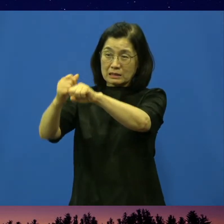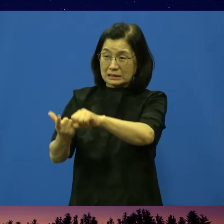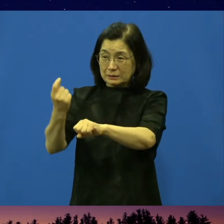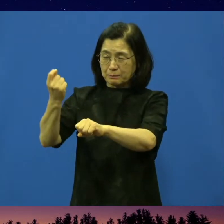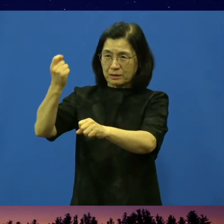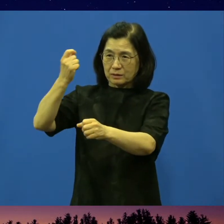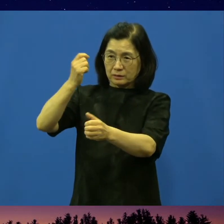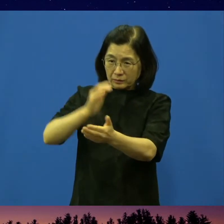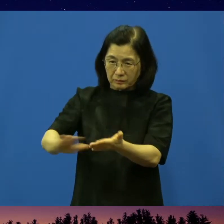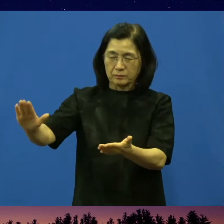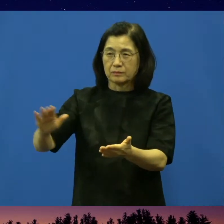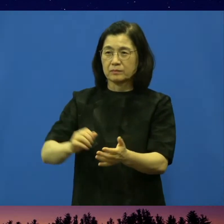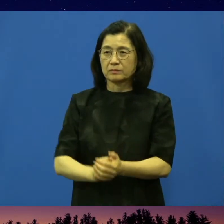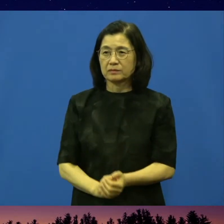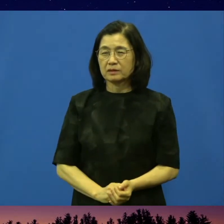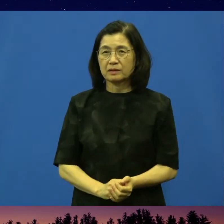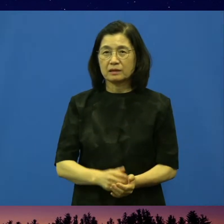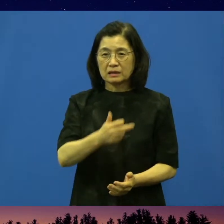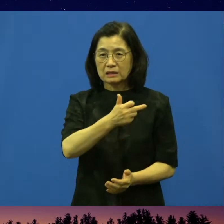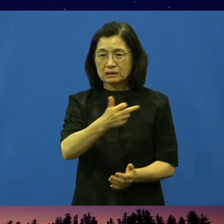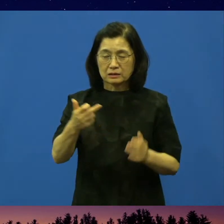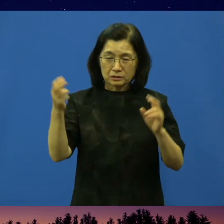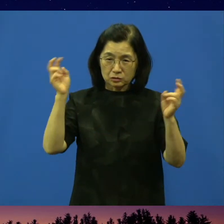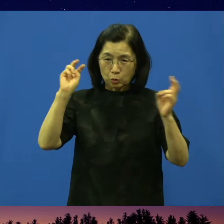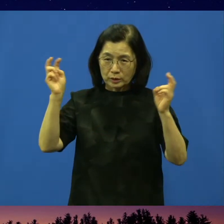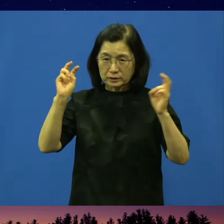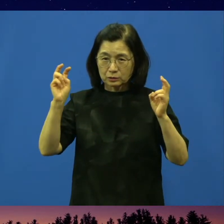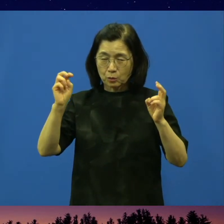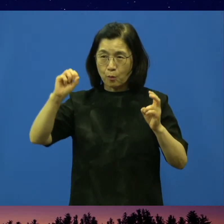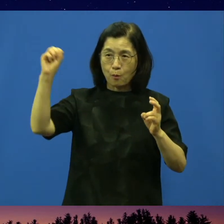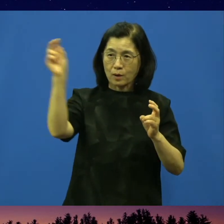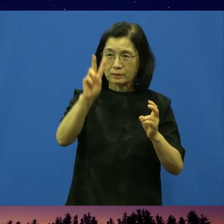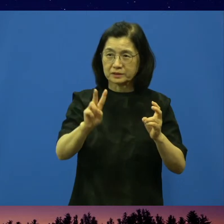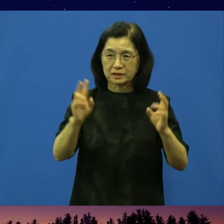기업도 여러분 한순간에 울러요, 울러.